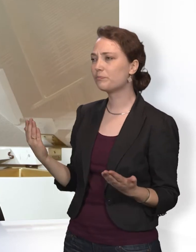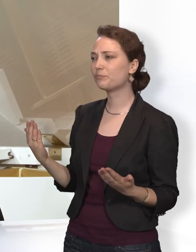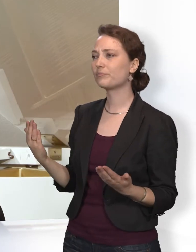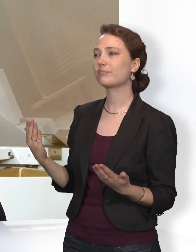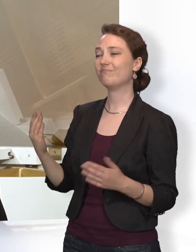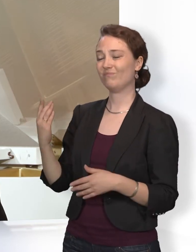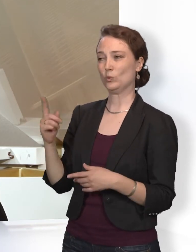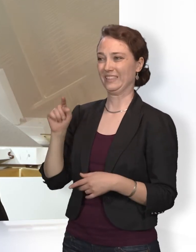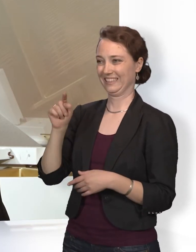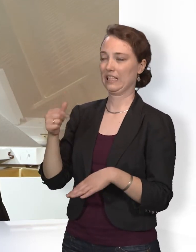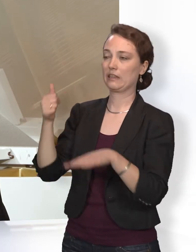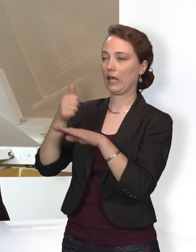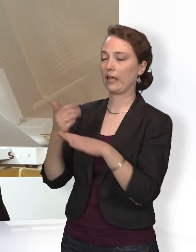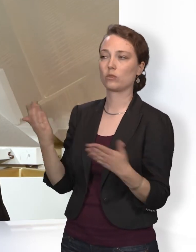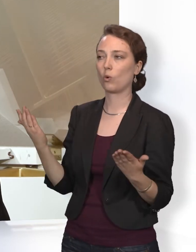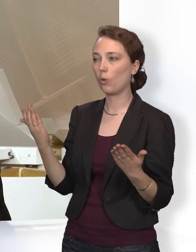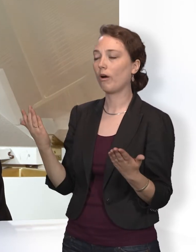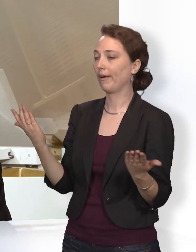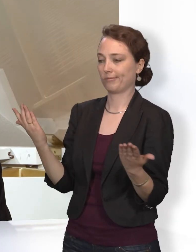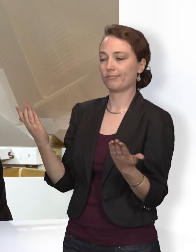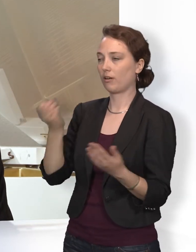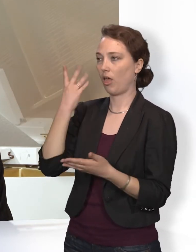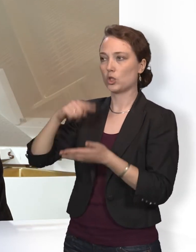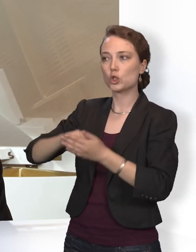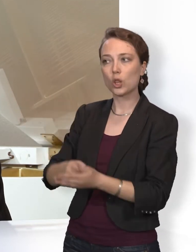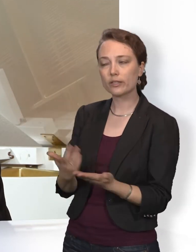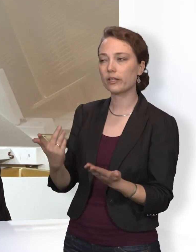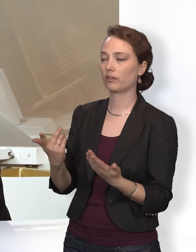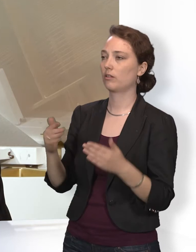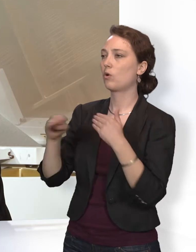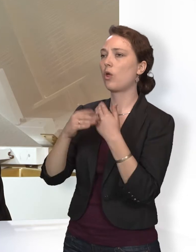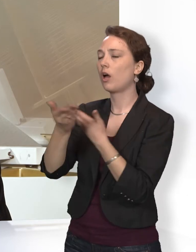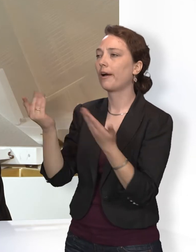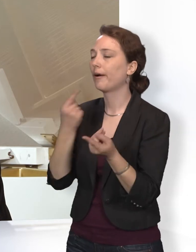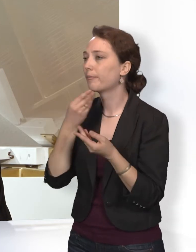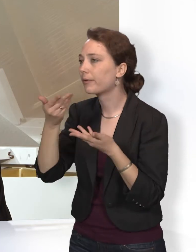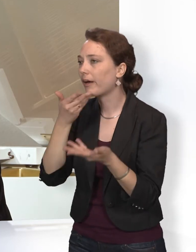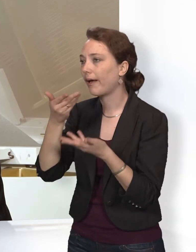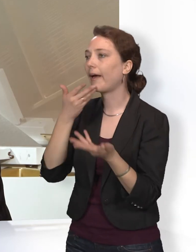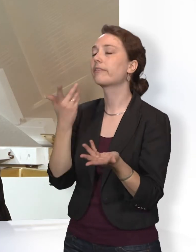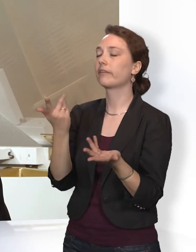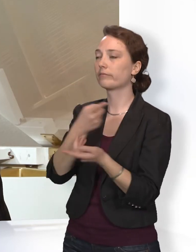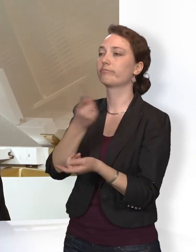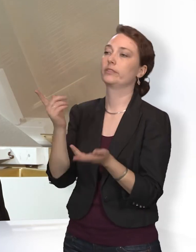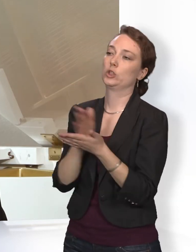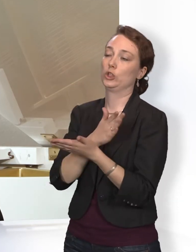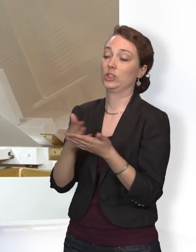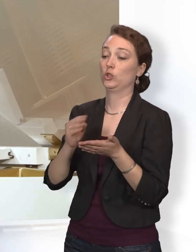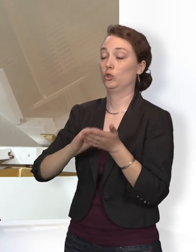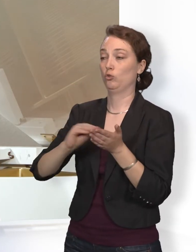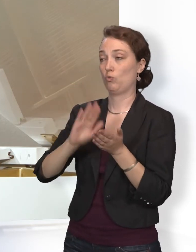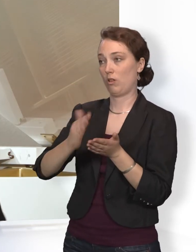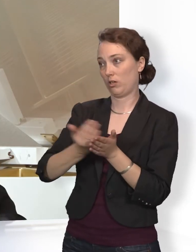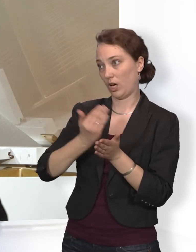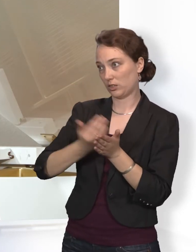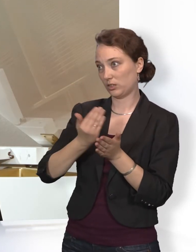Jedenfalls hat der Direktor dann mit dem Kollegium beraten, was machen, und hat sich dazu entschlossen, aus der Schulkasse, um